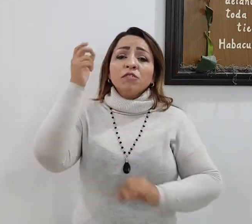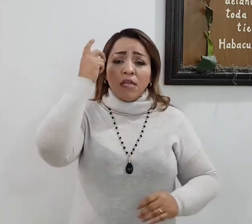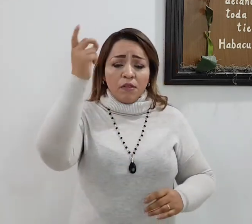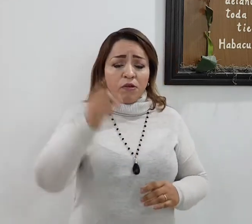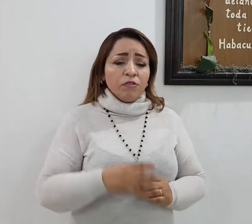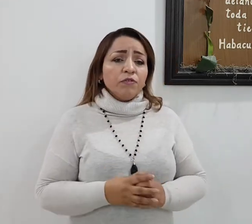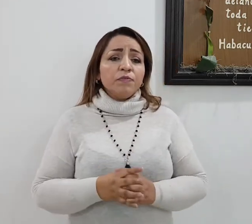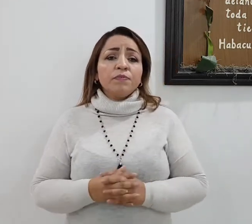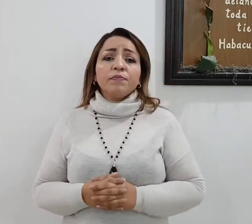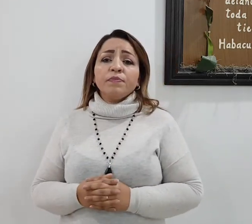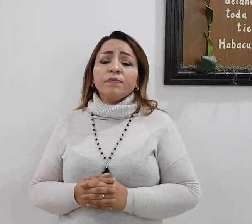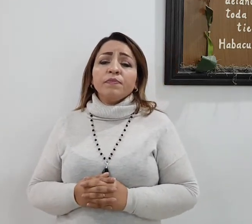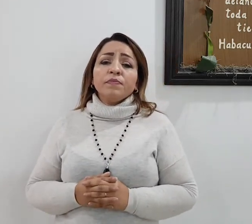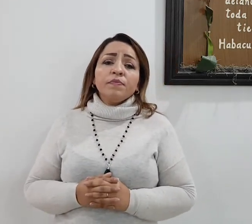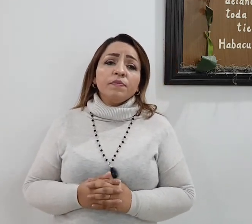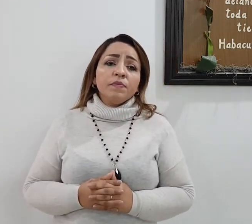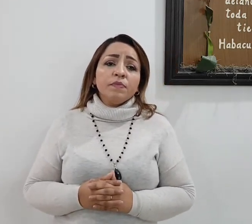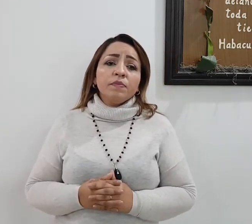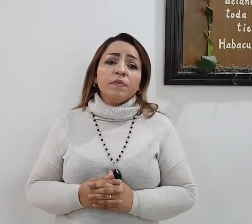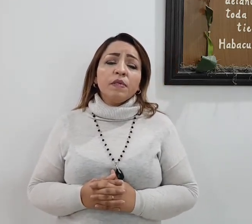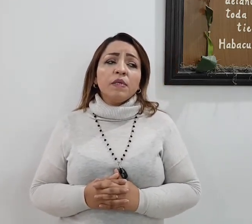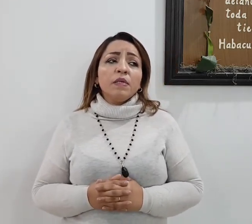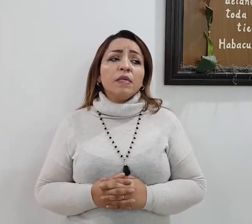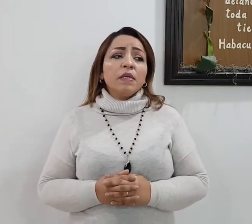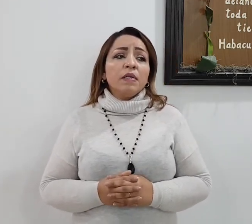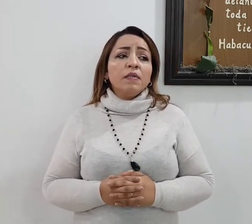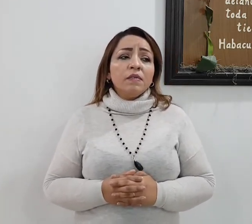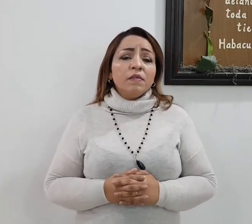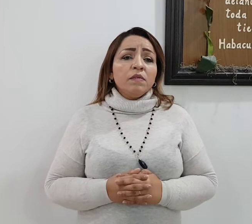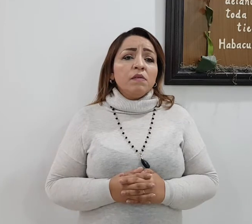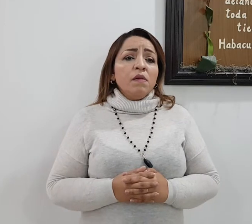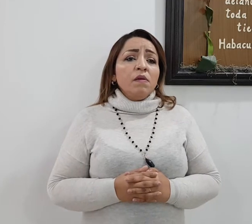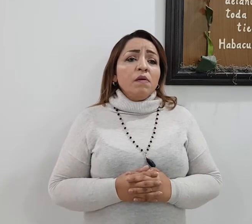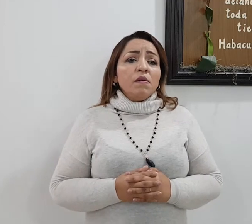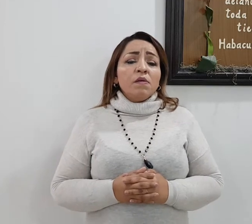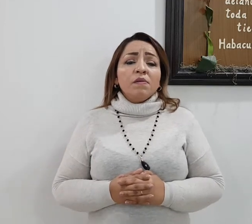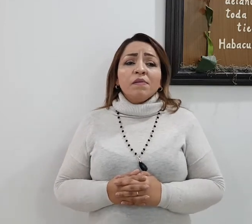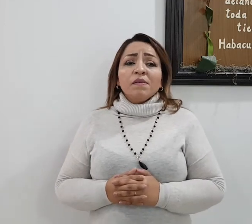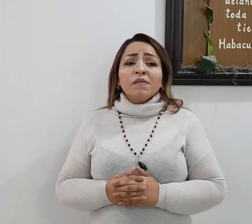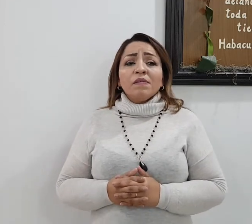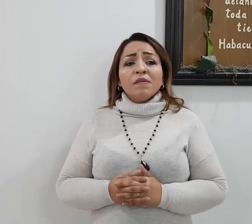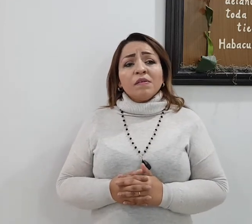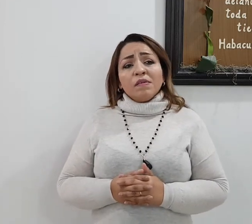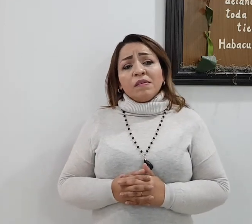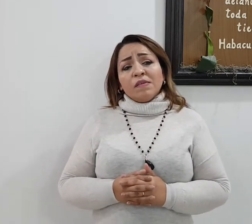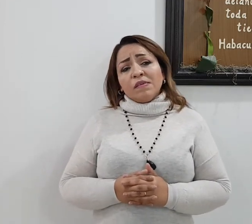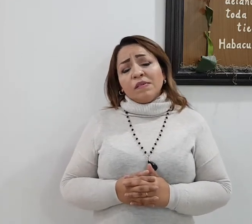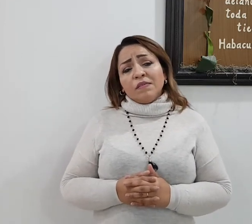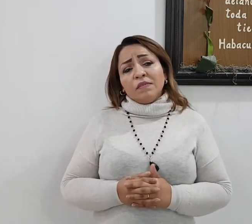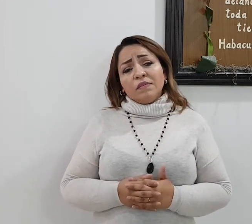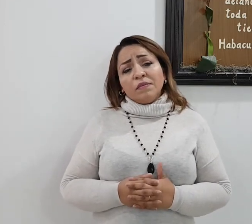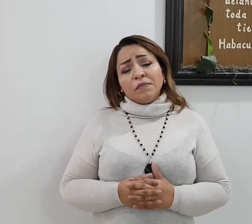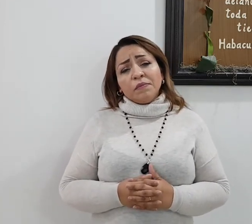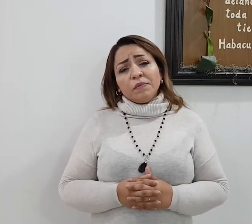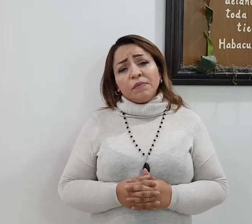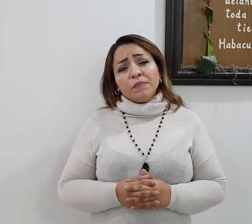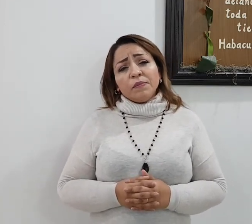En aquel pasaje donde se levanta una grande tempestad y los discípulos que eran expertos en eso de andar en el